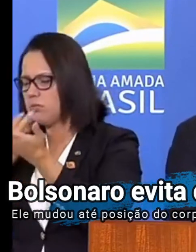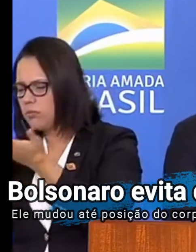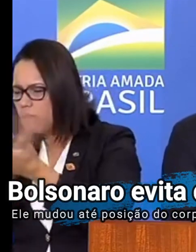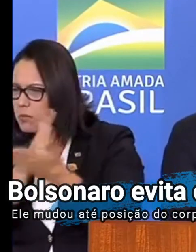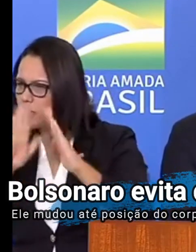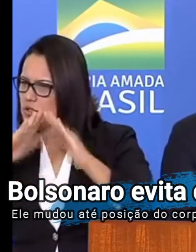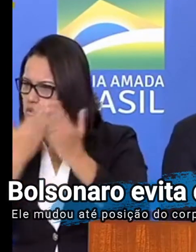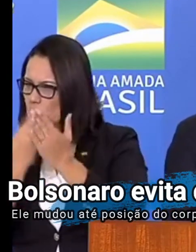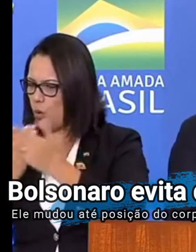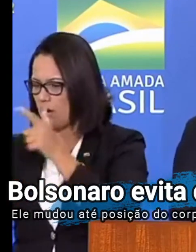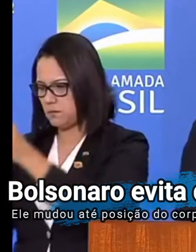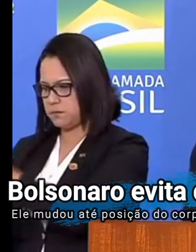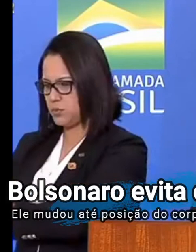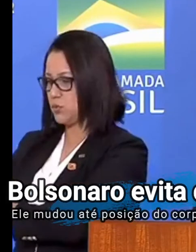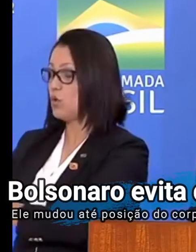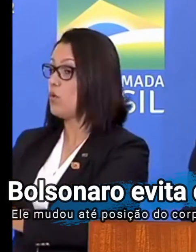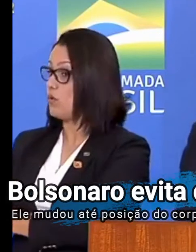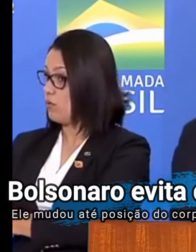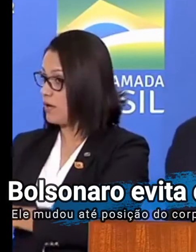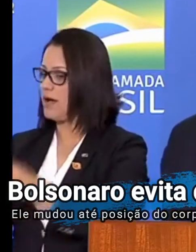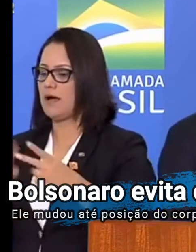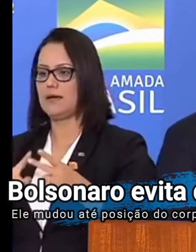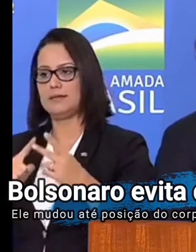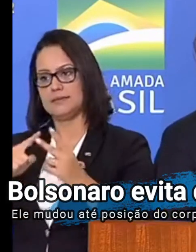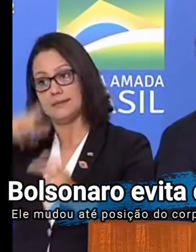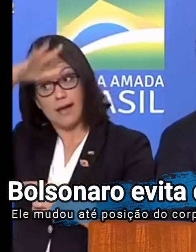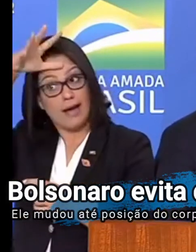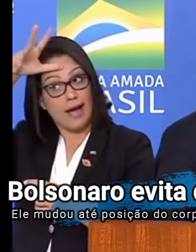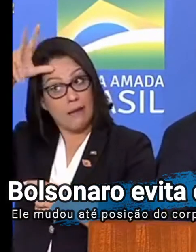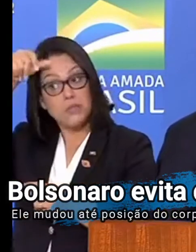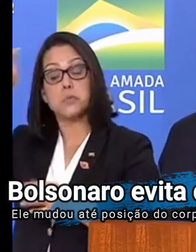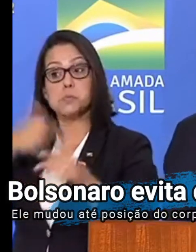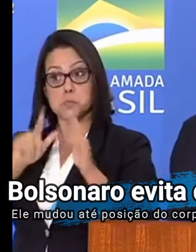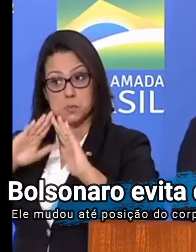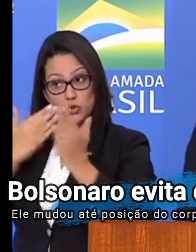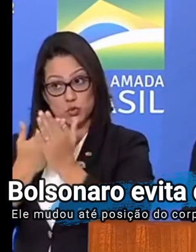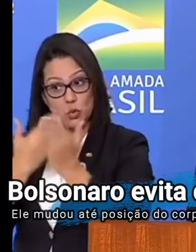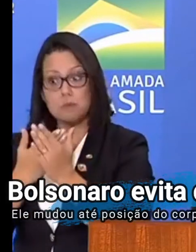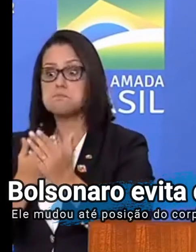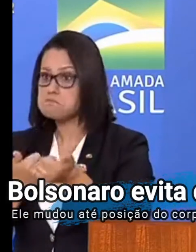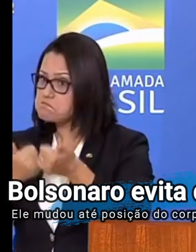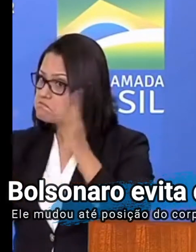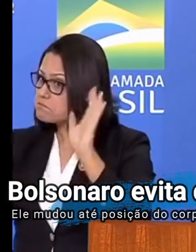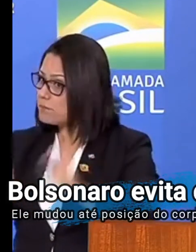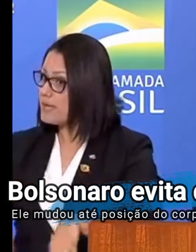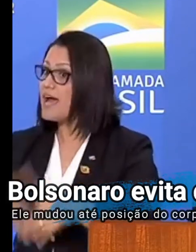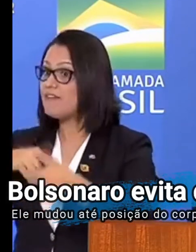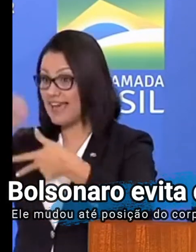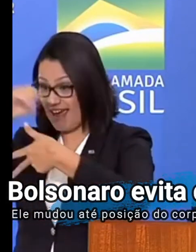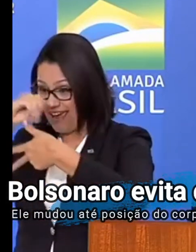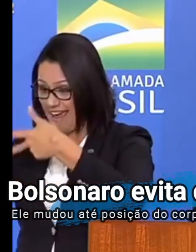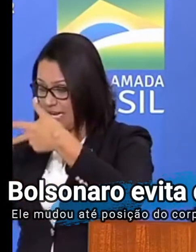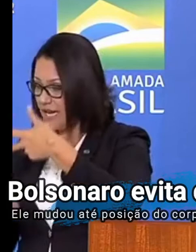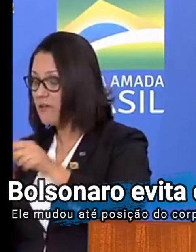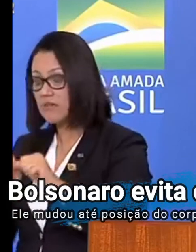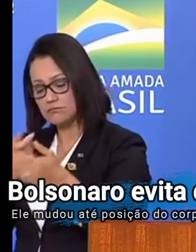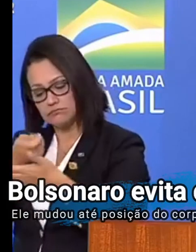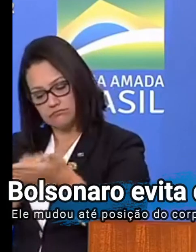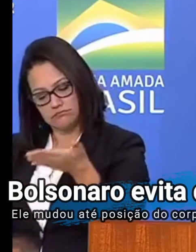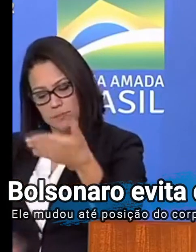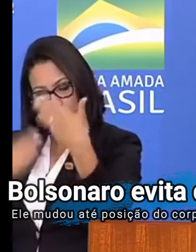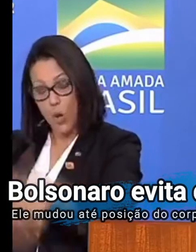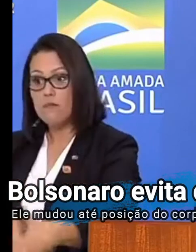em estado de goiás e amazonas que estão dando certo e escolas que muitas vezes aprovação do enem chega a 100%